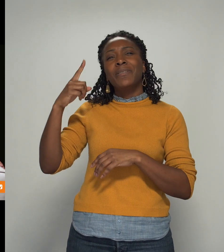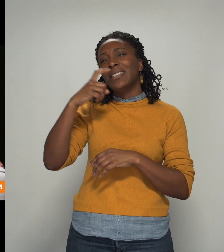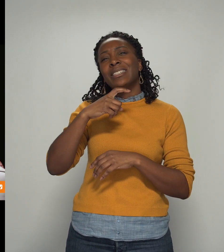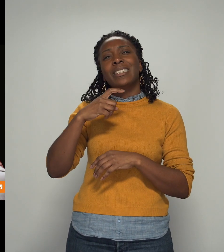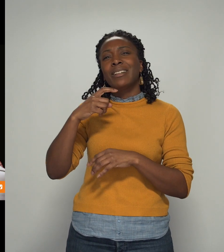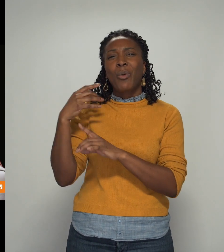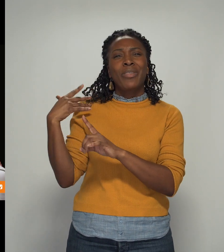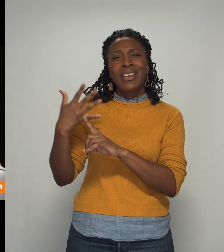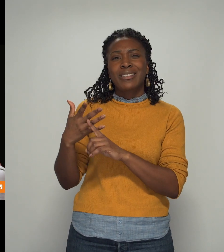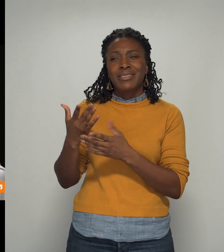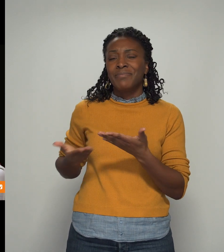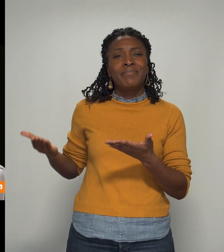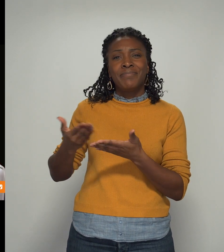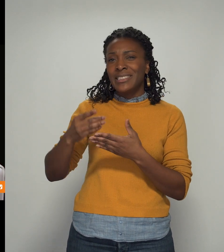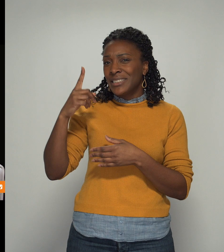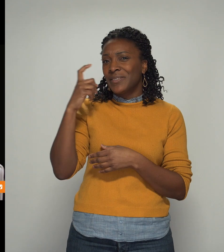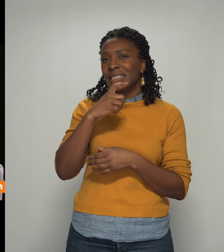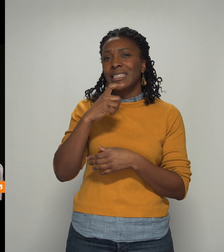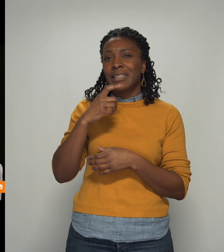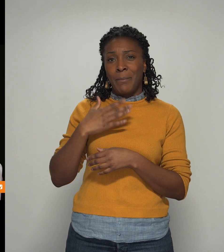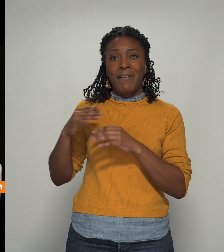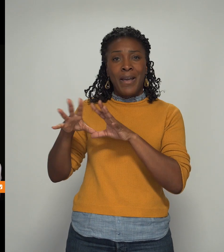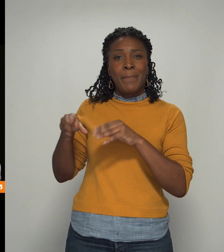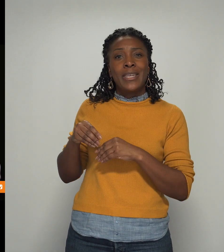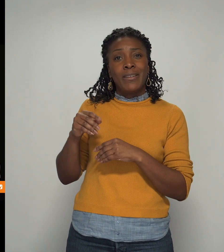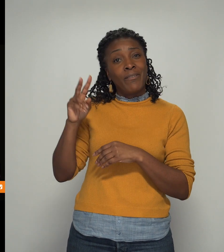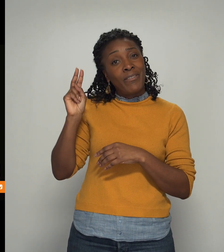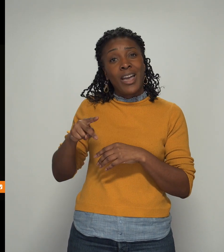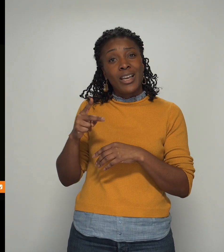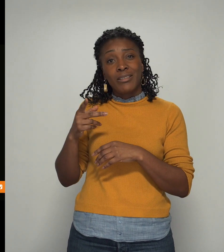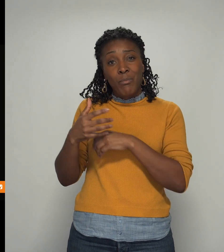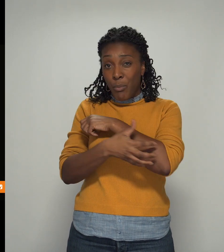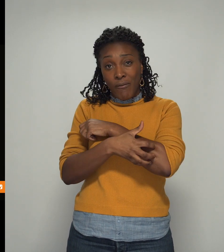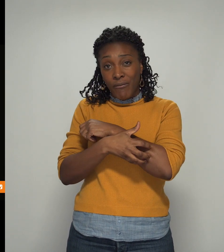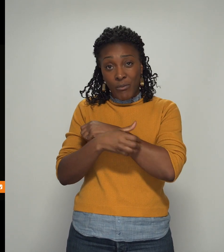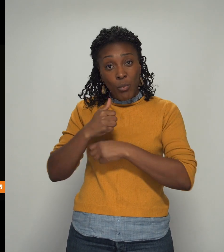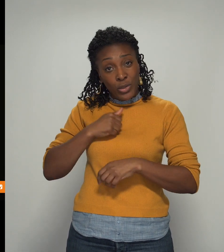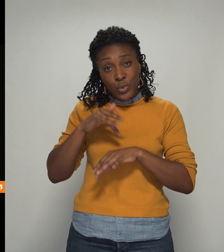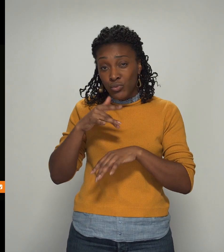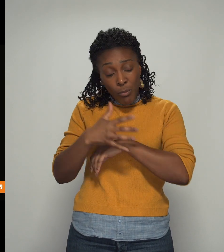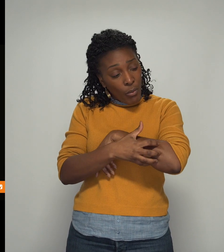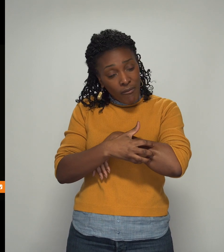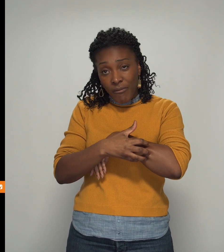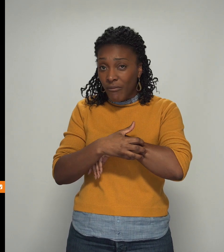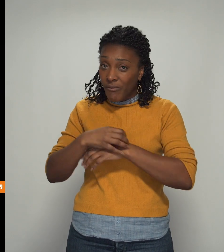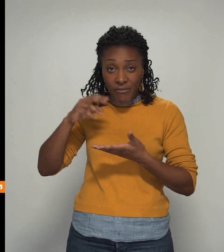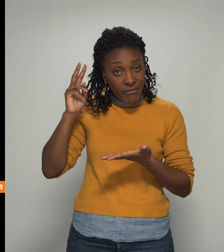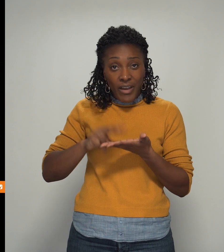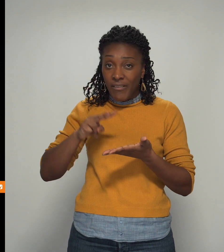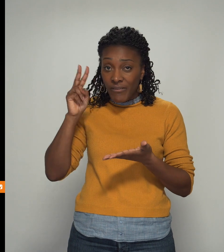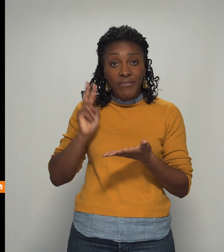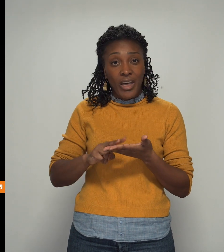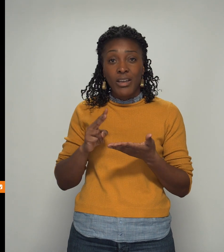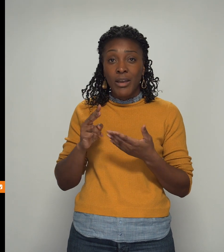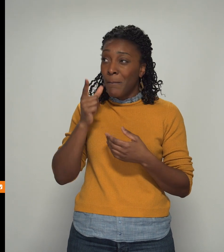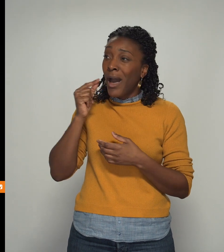complexe, contexte difficile, dans une famille qui connaît un peu la pauvreté. J'ai connu la pauvreté dans sa réelle définition.